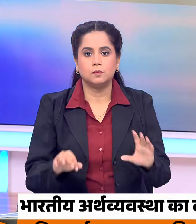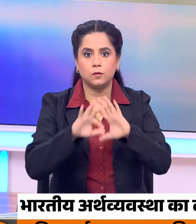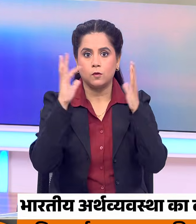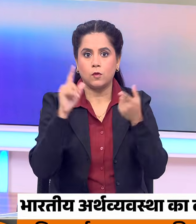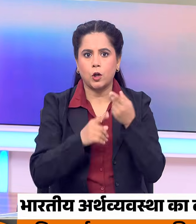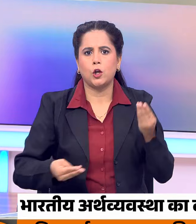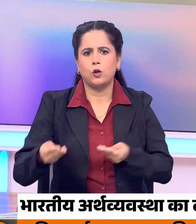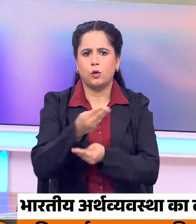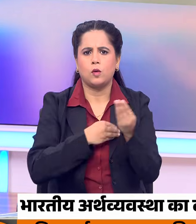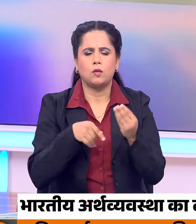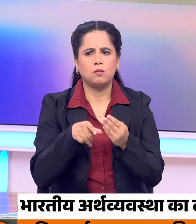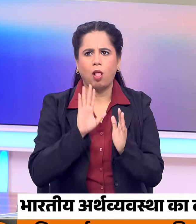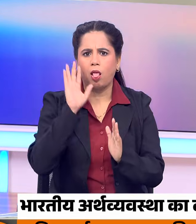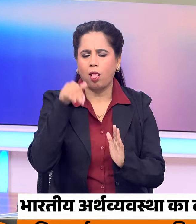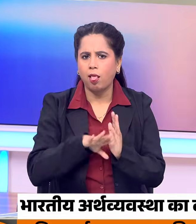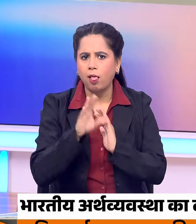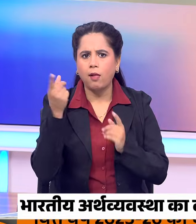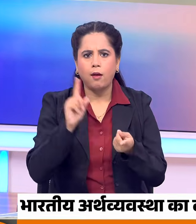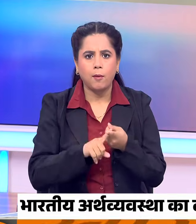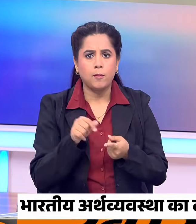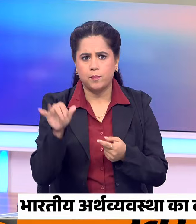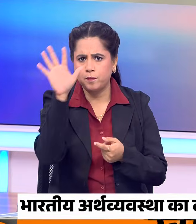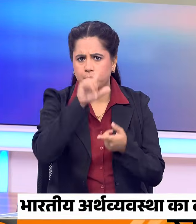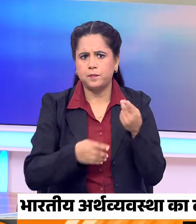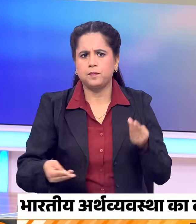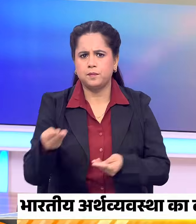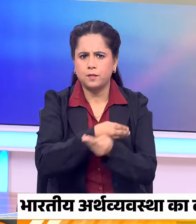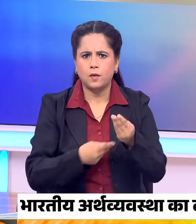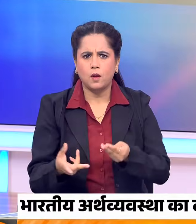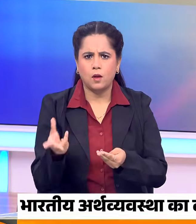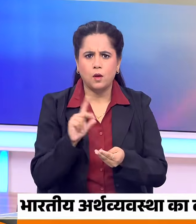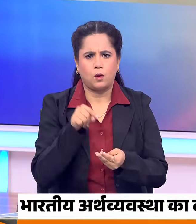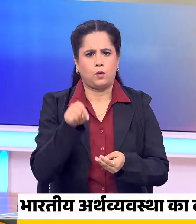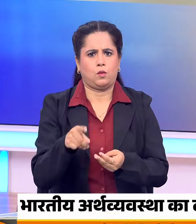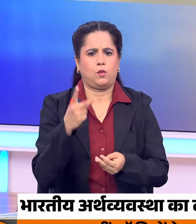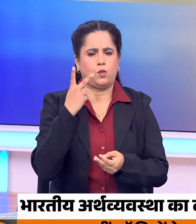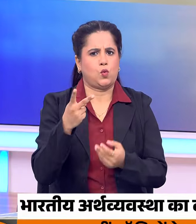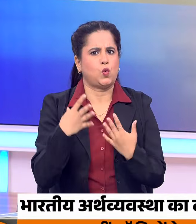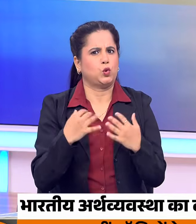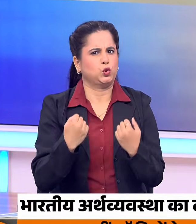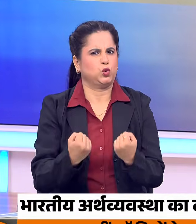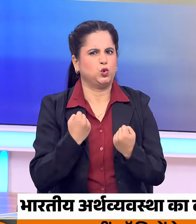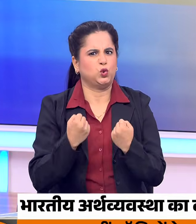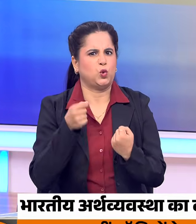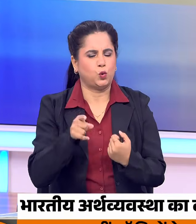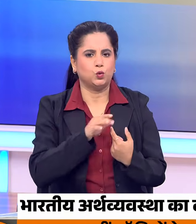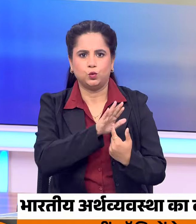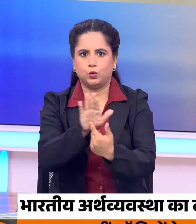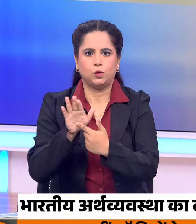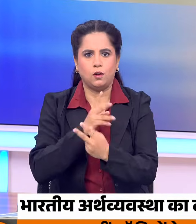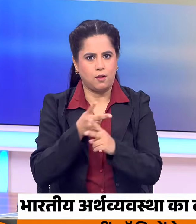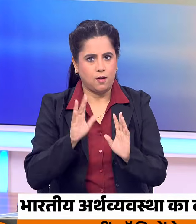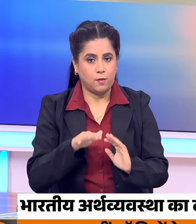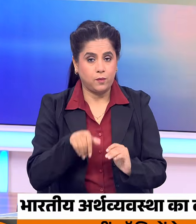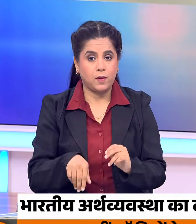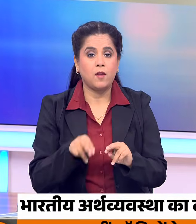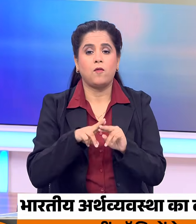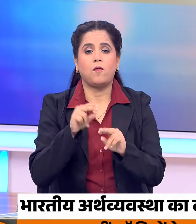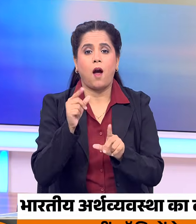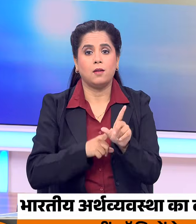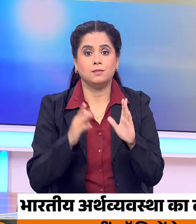वैश्विक आर्थिक अनिश्चितताओं के बीच भारतीय अर्थव्यवस्था ने एक बार फिर दिया अपनी दमदार क्षमता का परिचय। वित्तीय